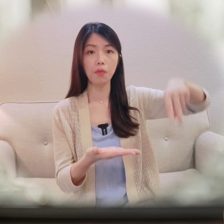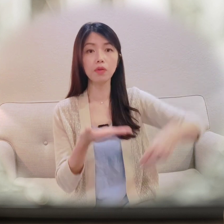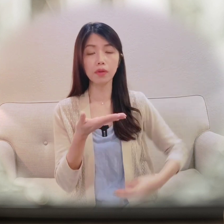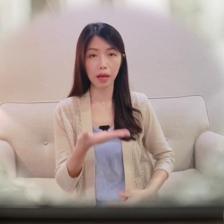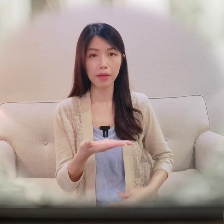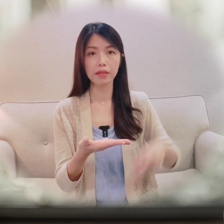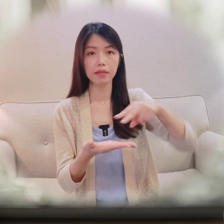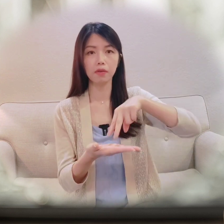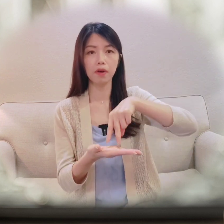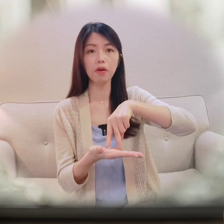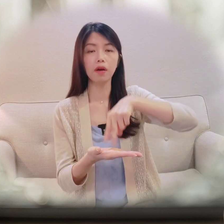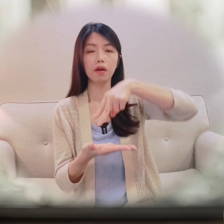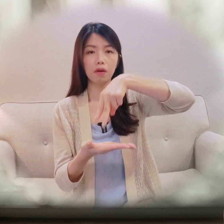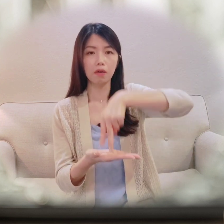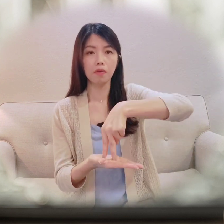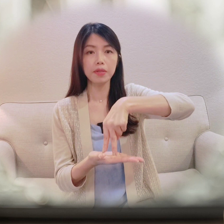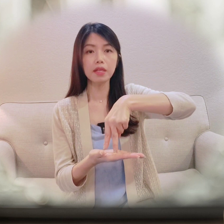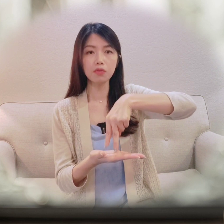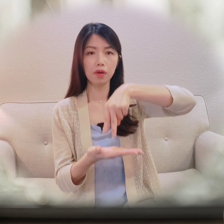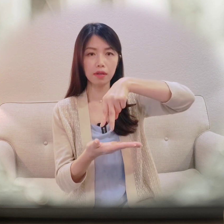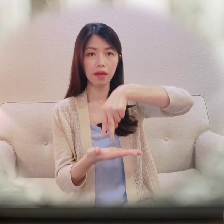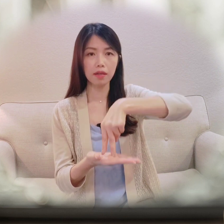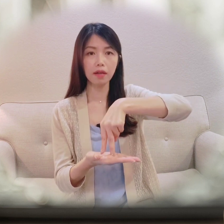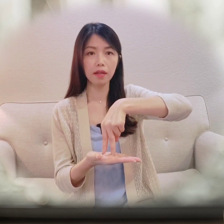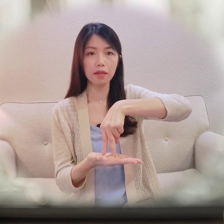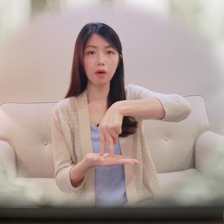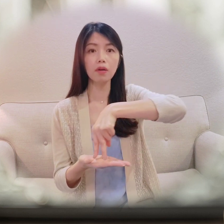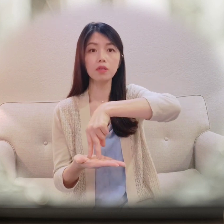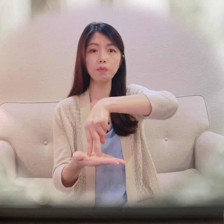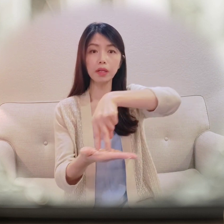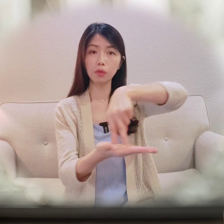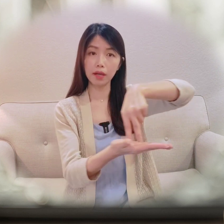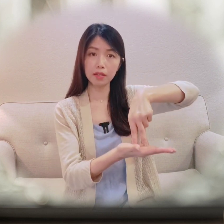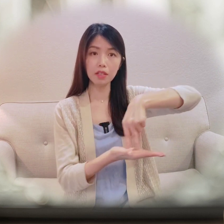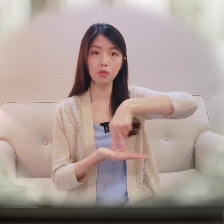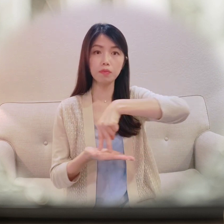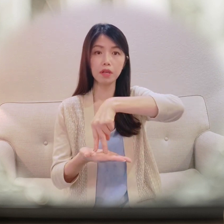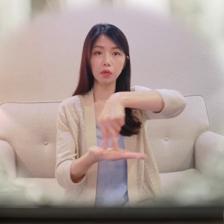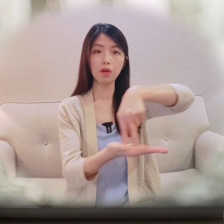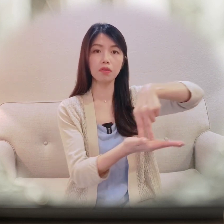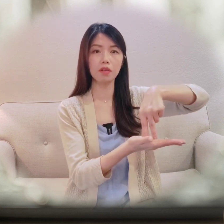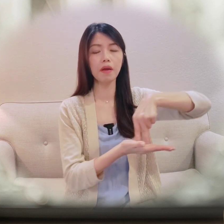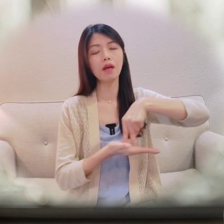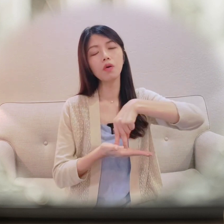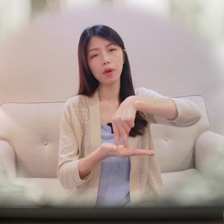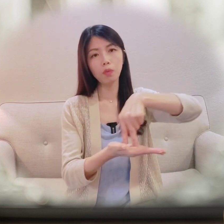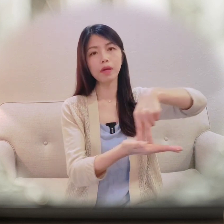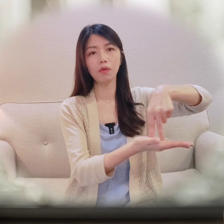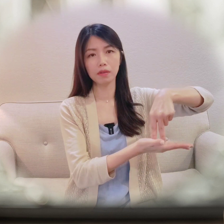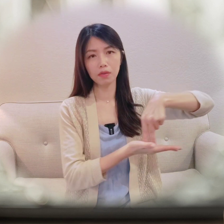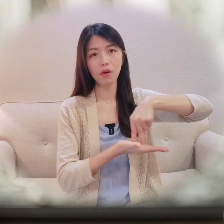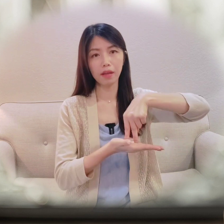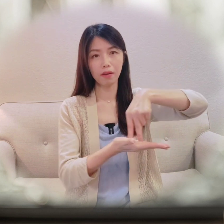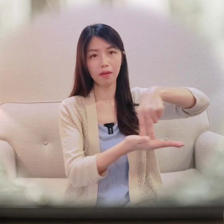이때 왼손은 가만히 있으시는 거예요. 비슷한 수어가 있는데 이 상태에서 이 손바닥도 같이 움직여서 돌려주시면